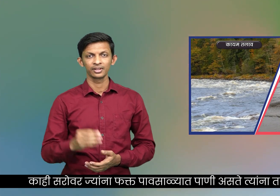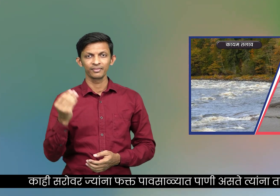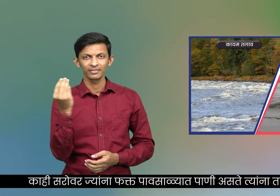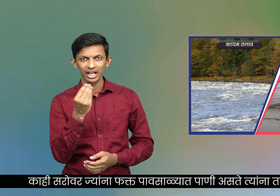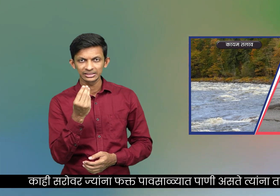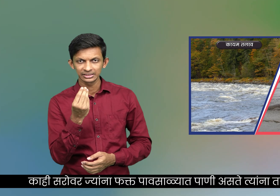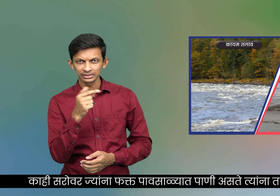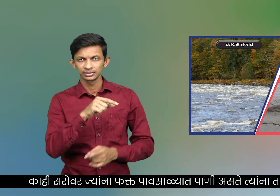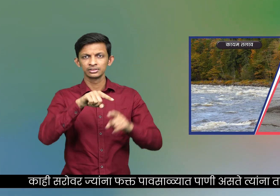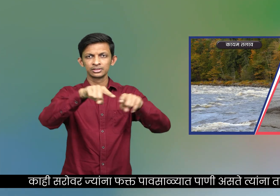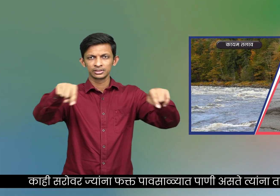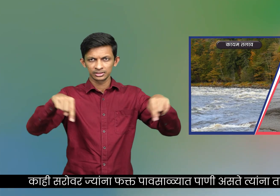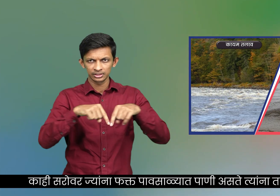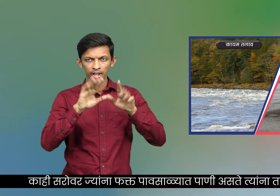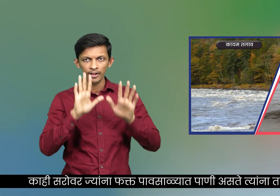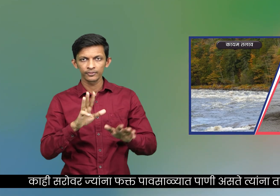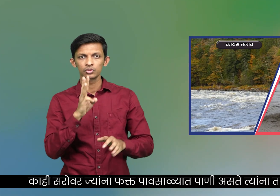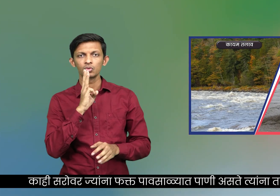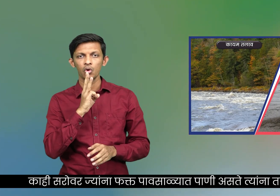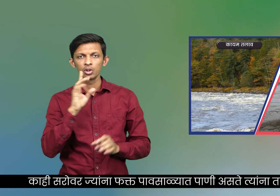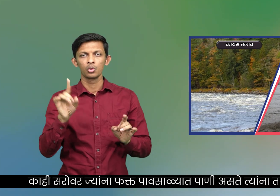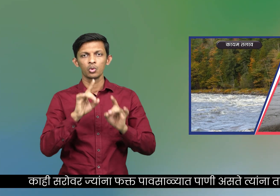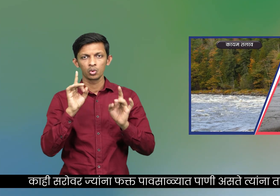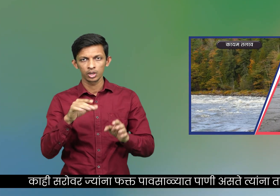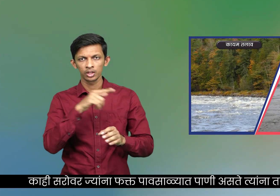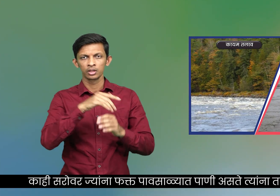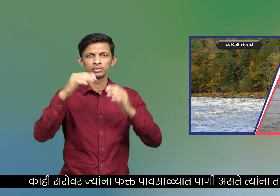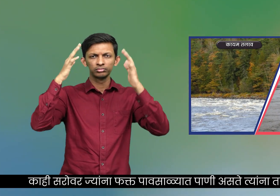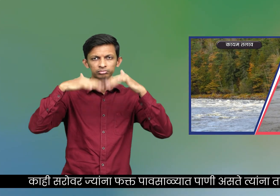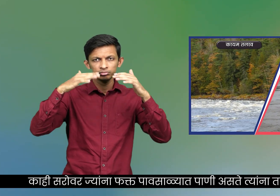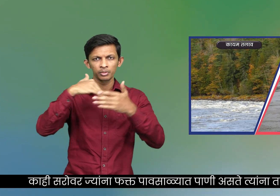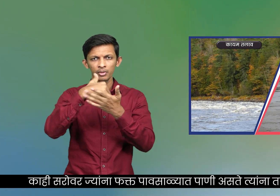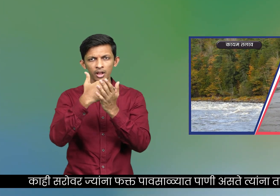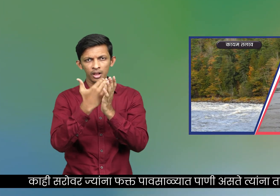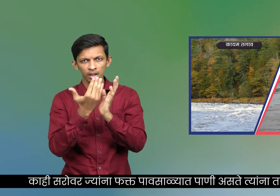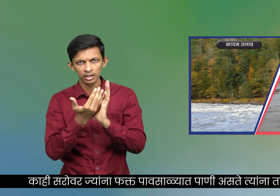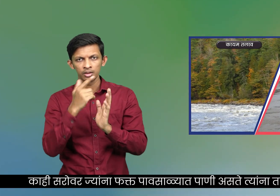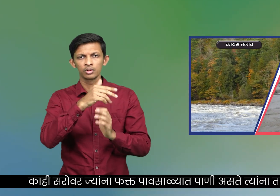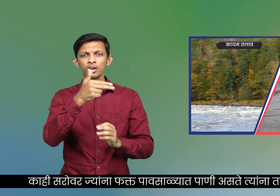काही सरोवर ज्यांना फक्त पावसाळ्यात पाणी असतं त्यांना तात्पुरते तलाव म्हणतात.